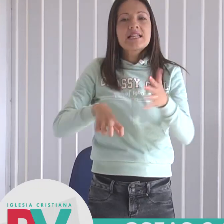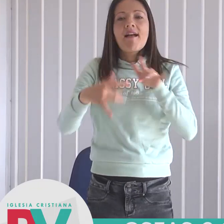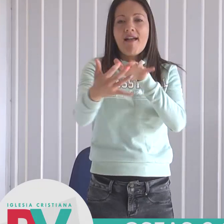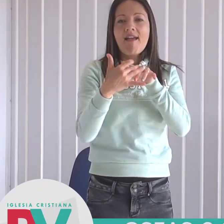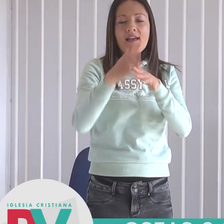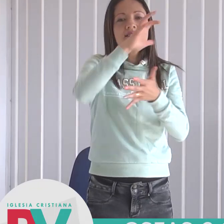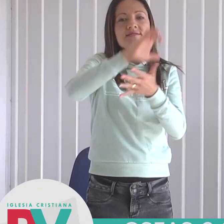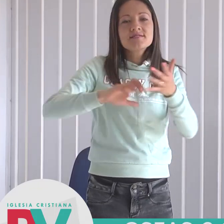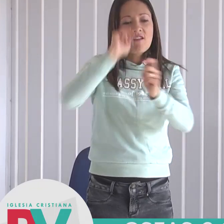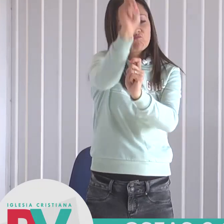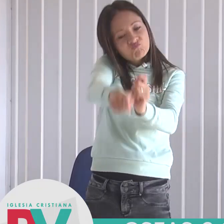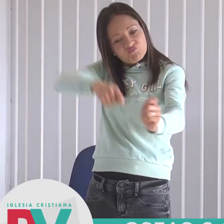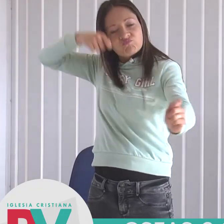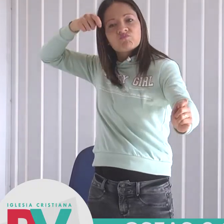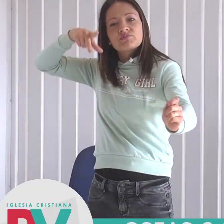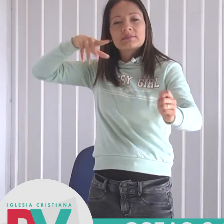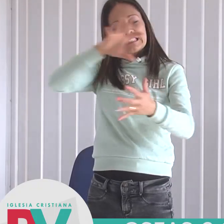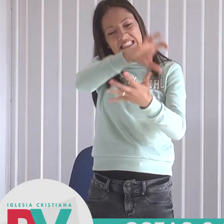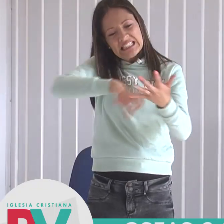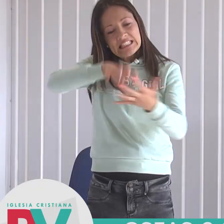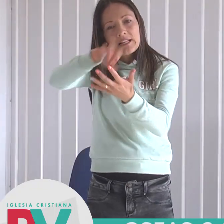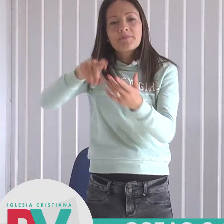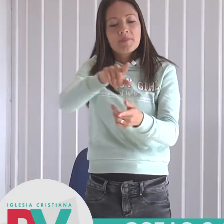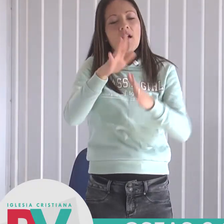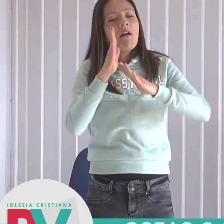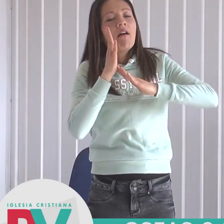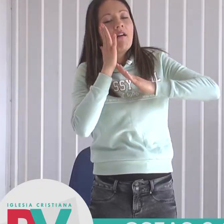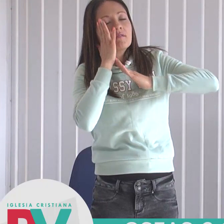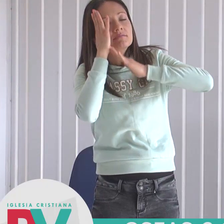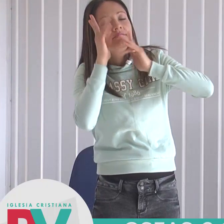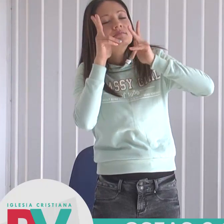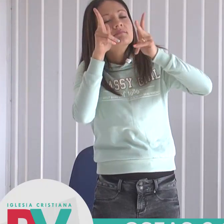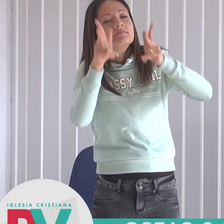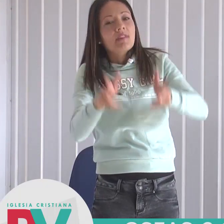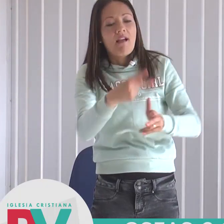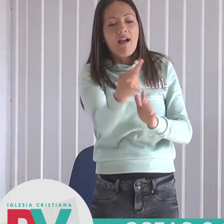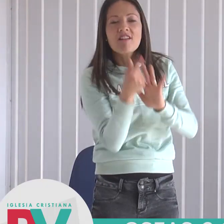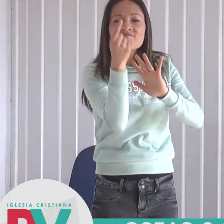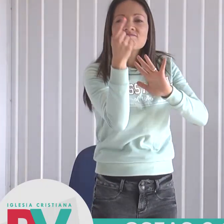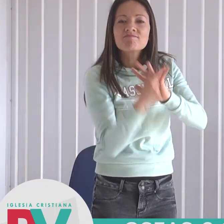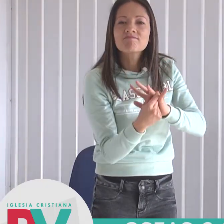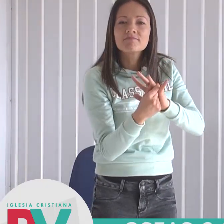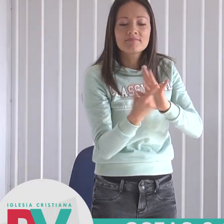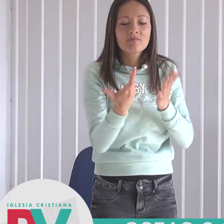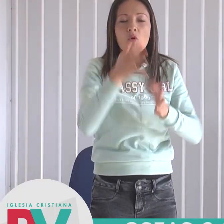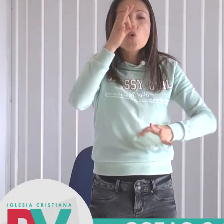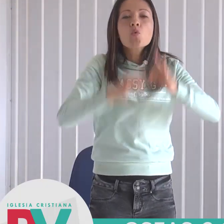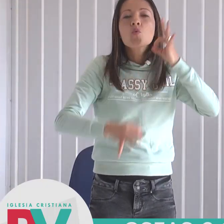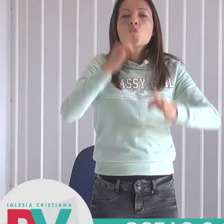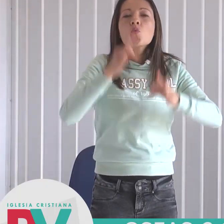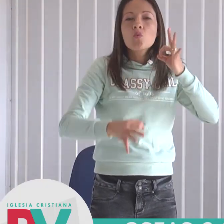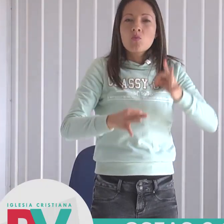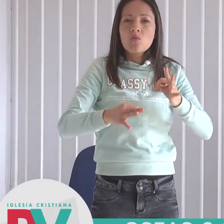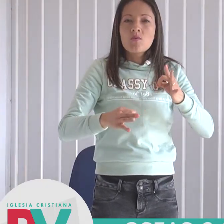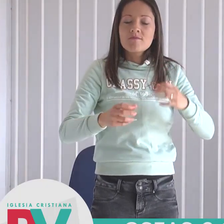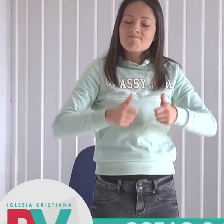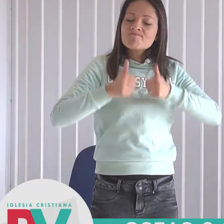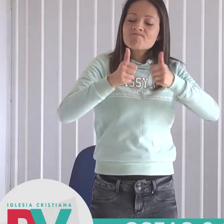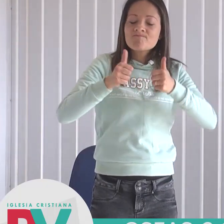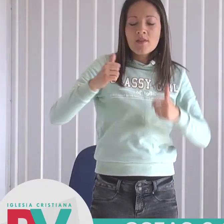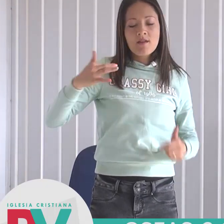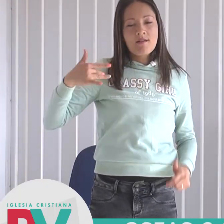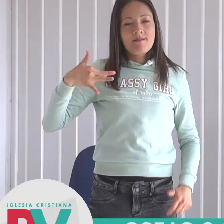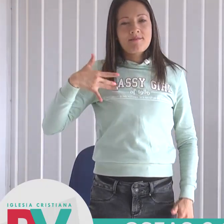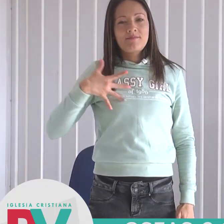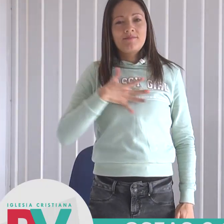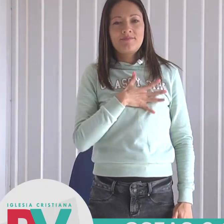dormir segura. Y te desposaré conmigo para siempre, te desposaré conmigo en justicia, juicio, benignidad y